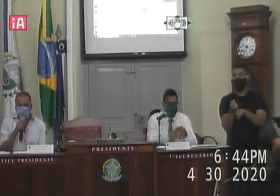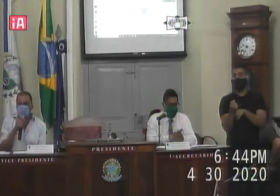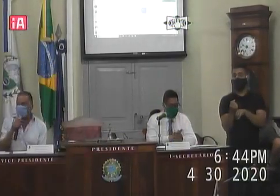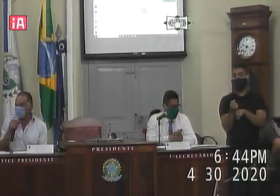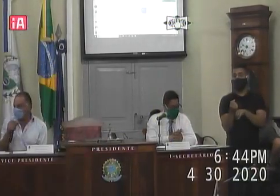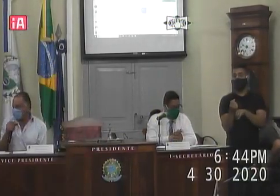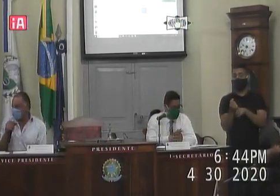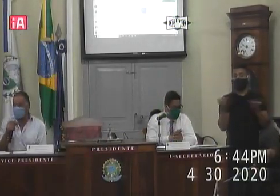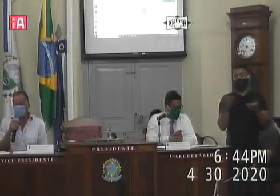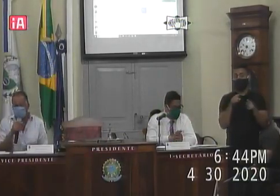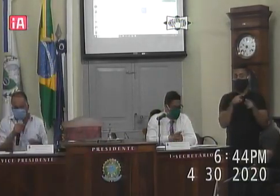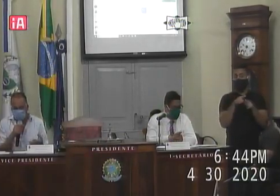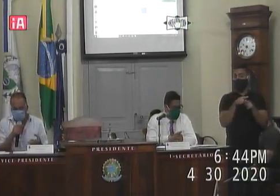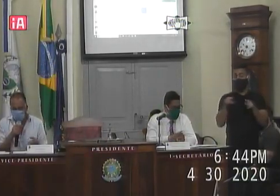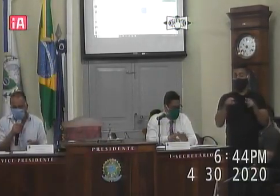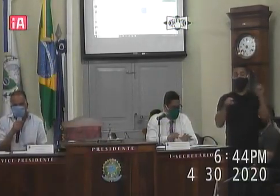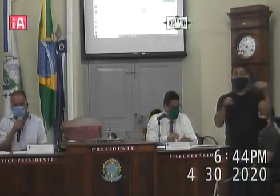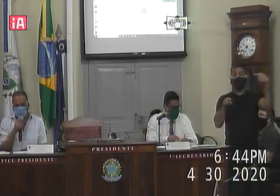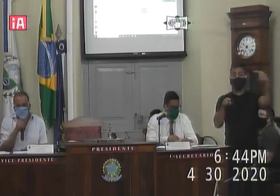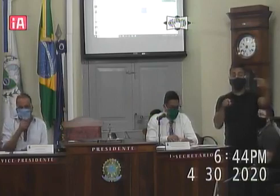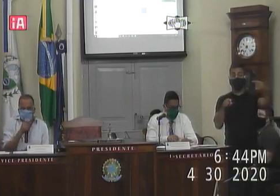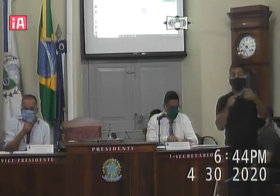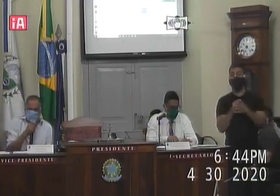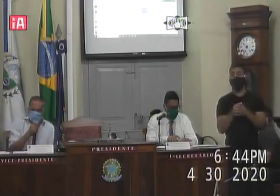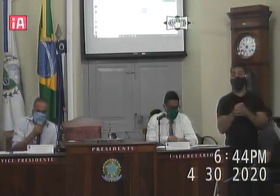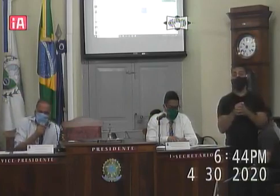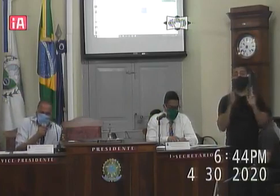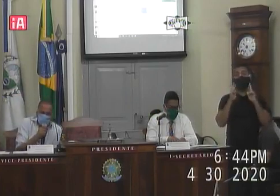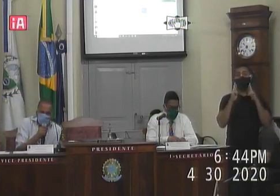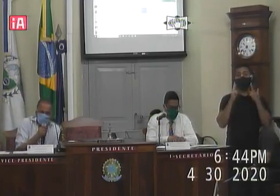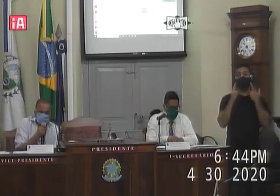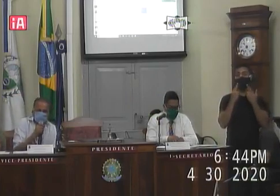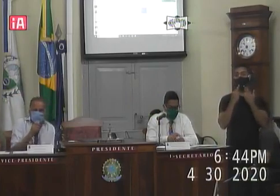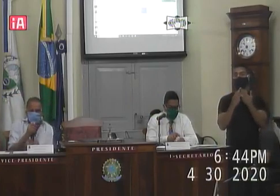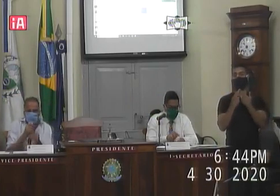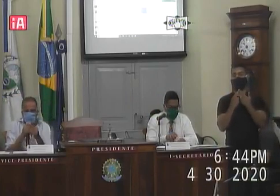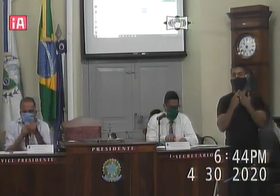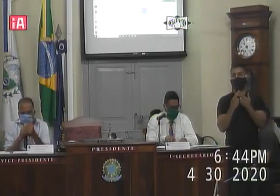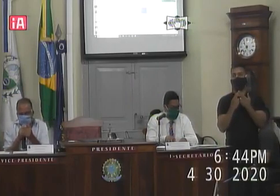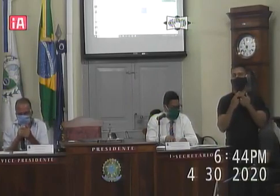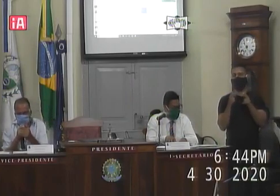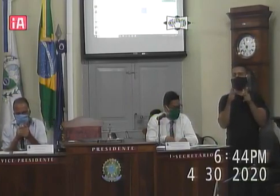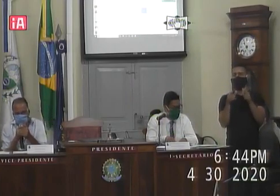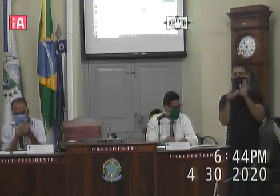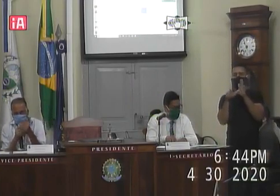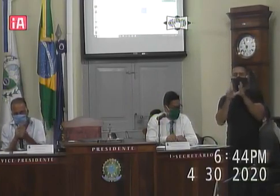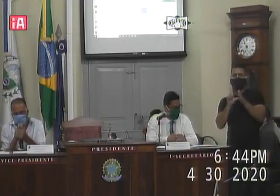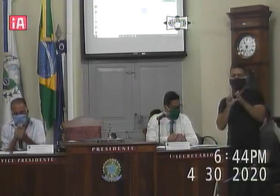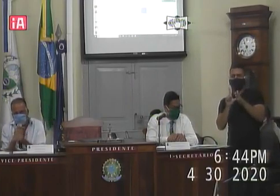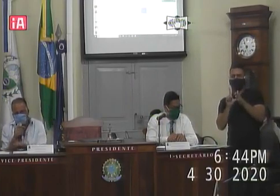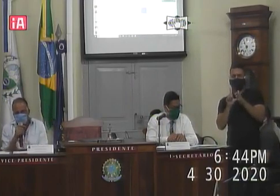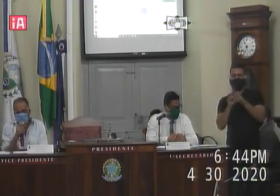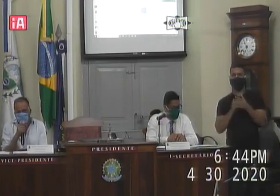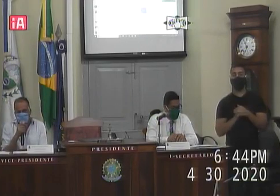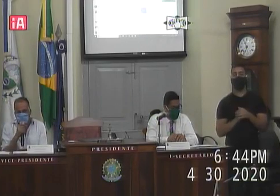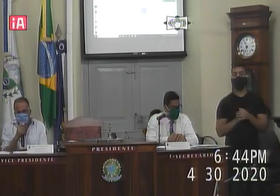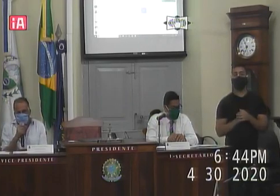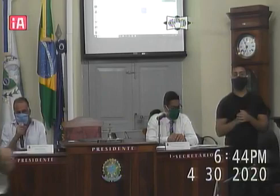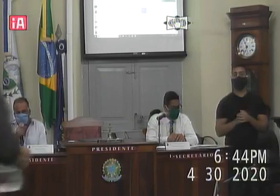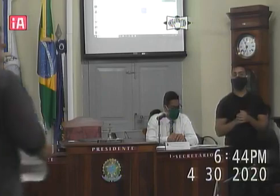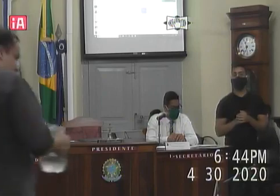dessa semana, da semana que vem, as sessões vão ser como estavam antes, de maneira